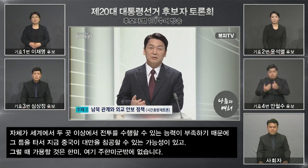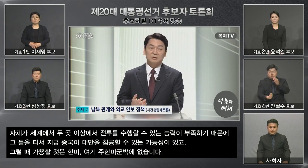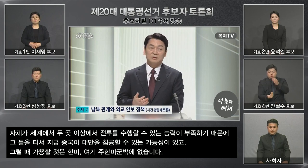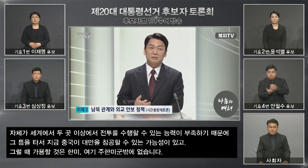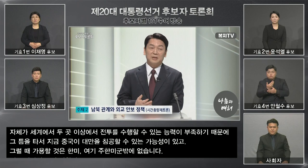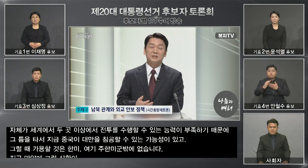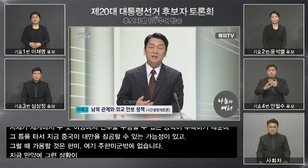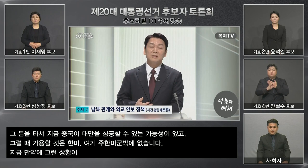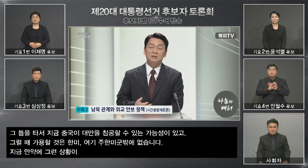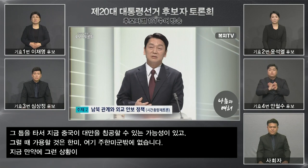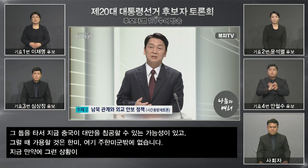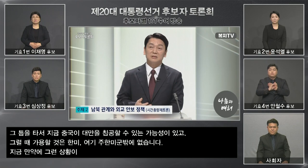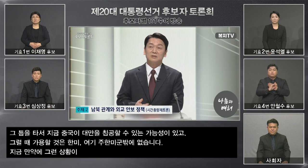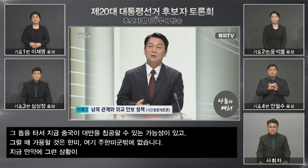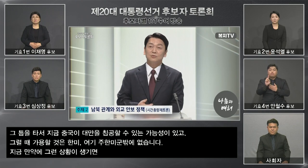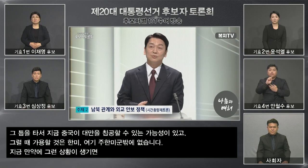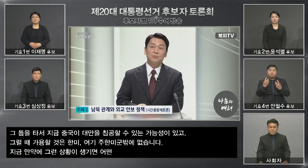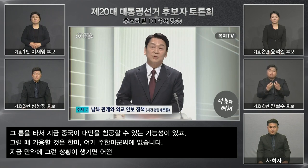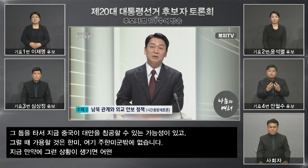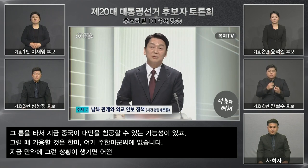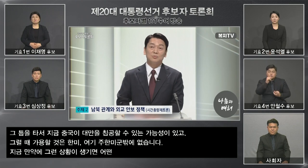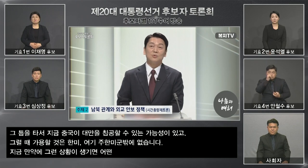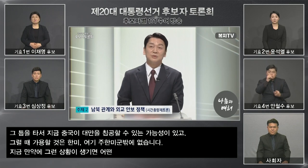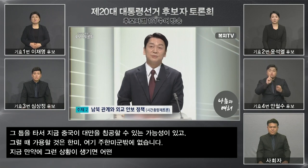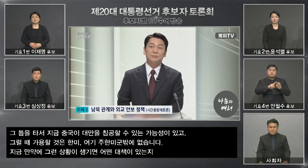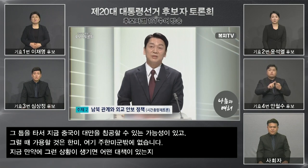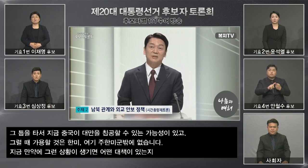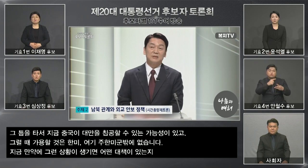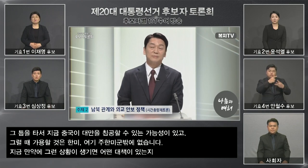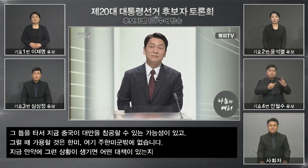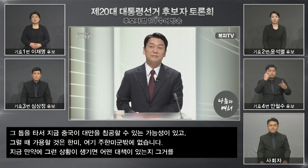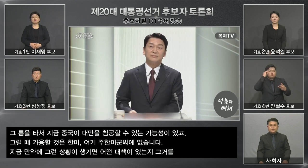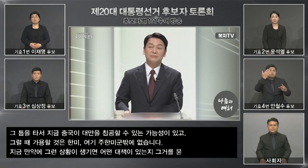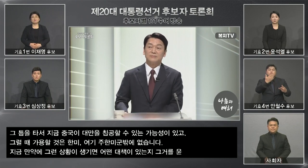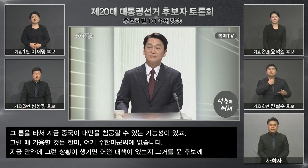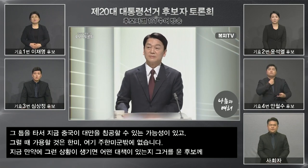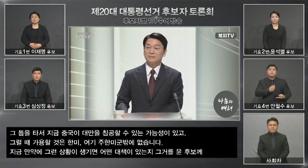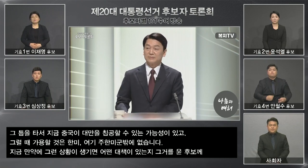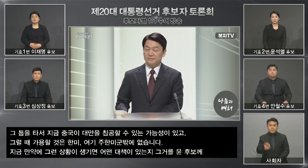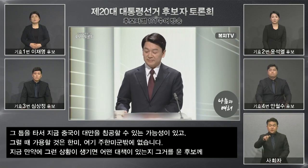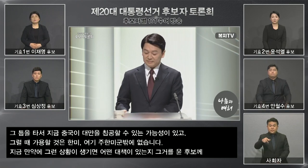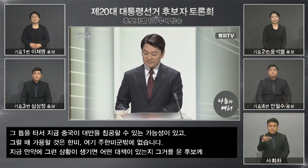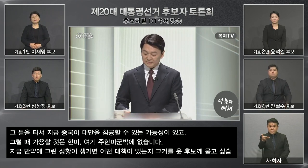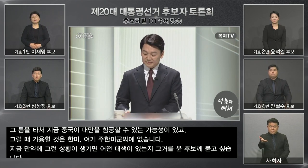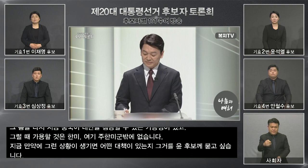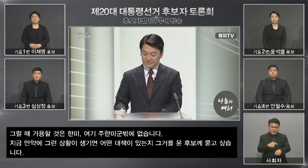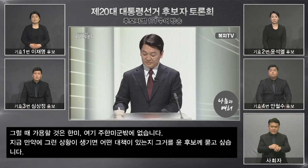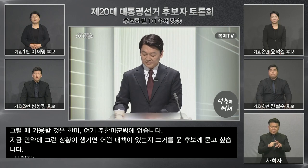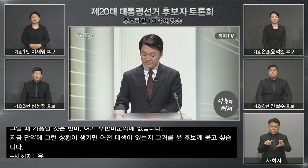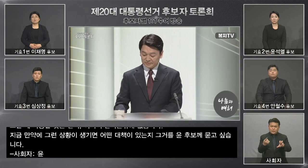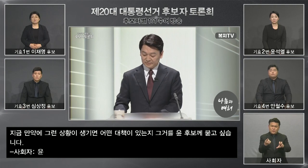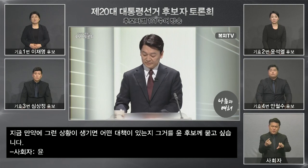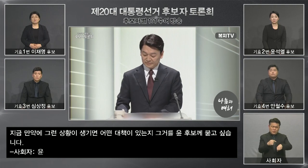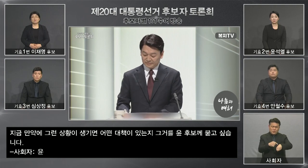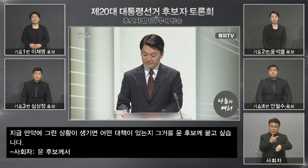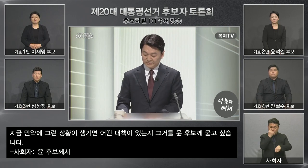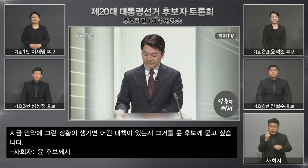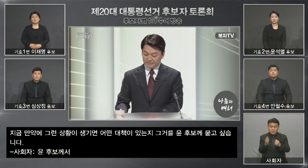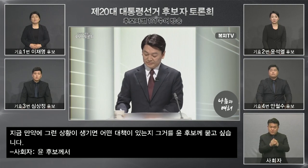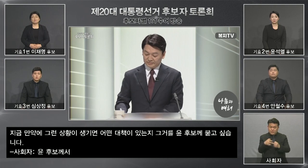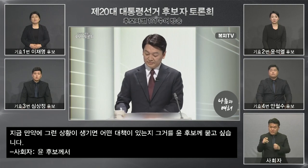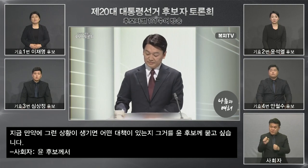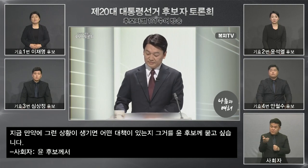대책이 있는지 그걸 윤 후보께 묻고 싶습니다. 윤 후보께서 지금 35초밖에 없어서 심상정